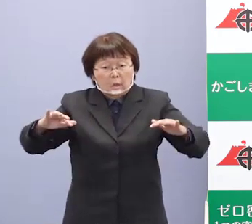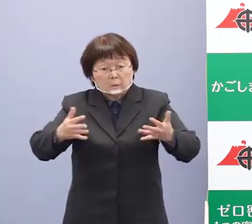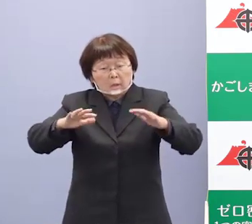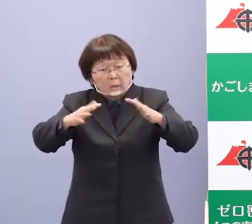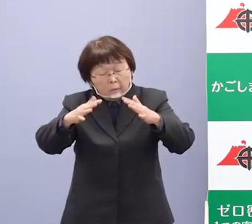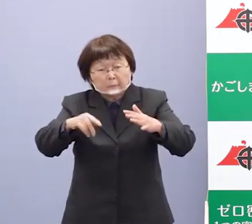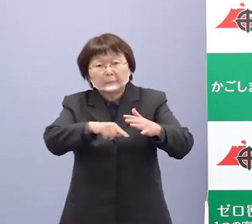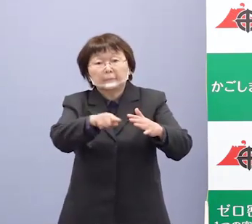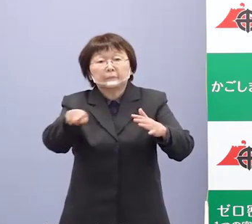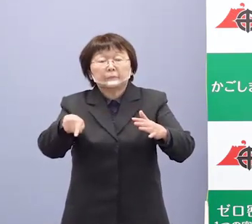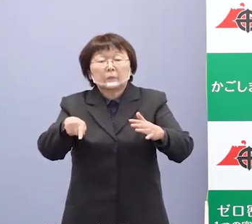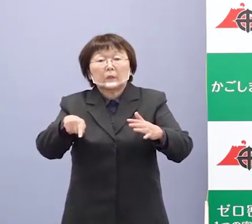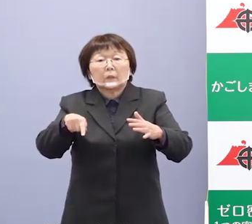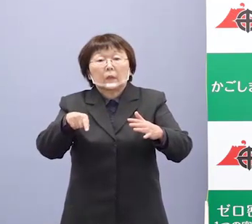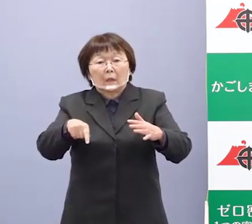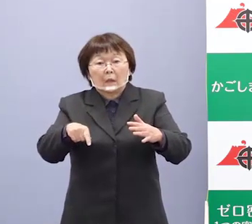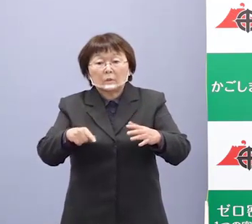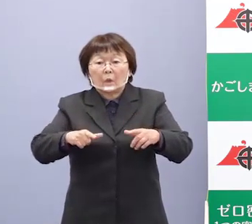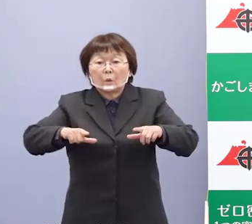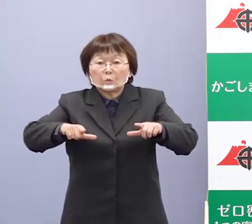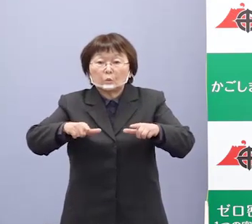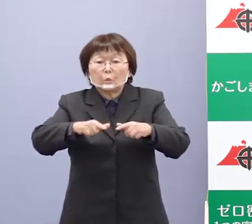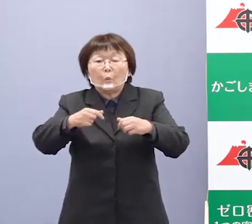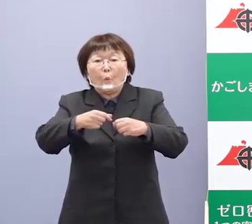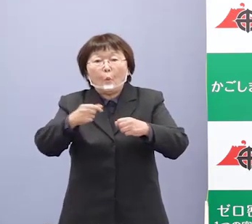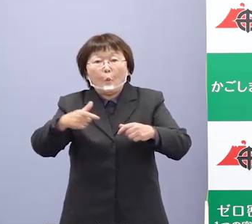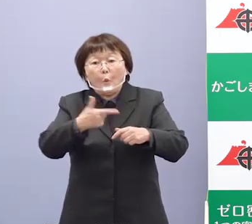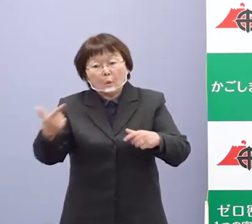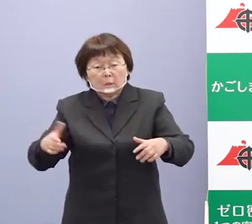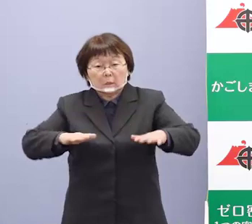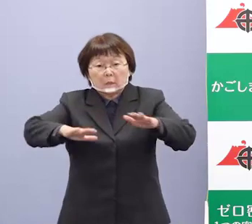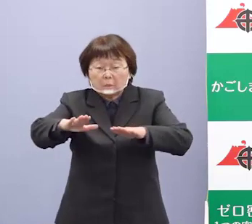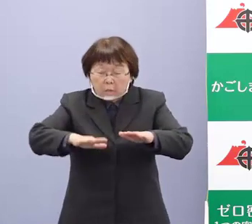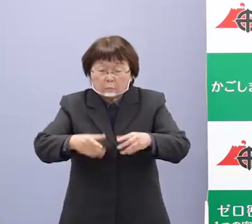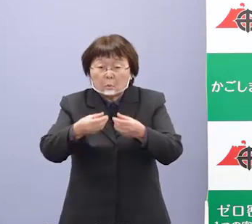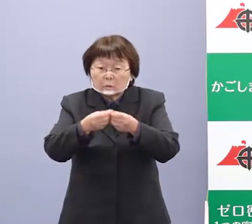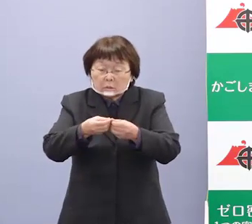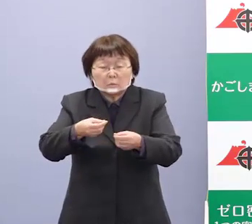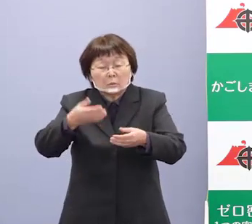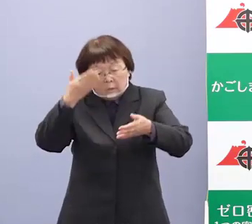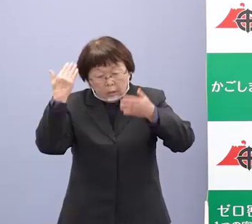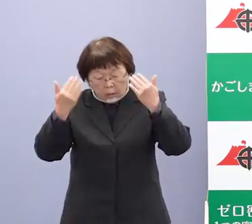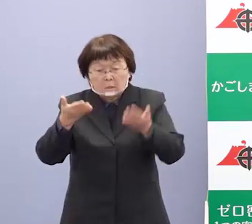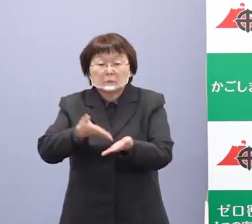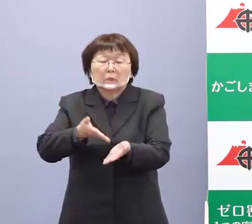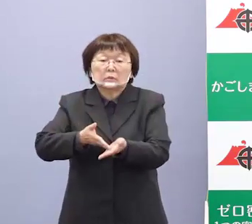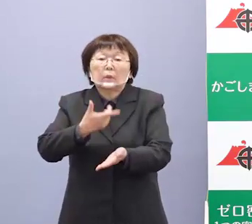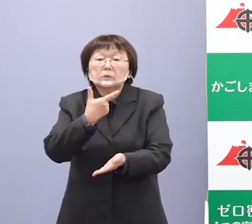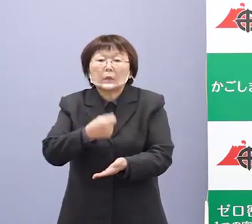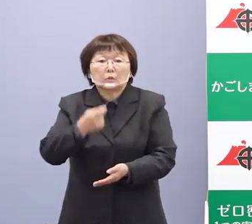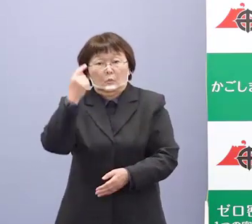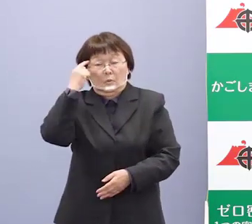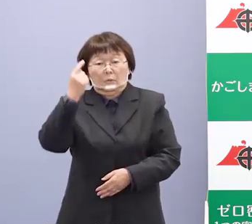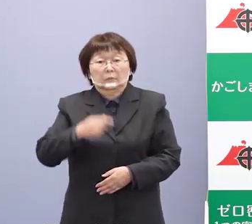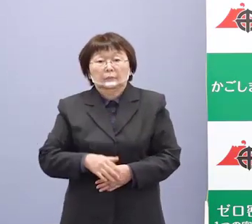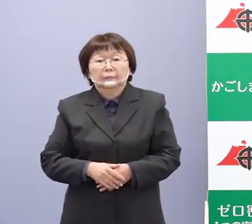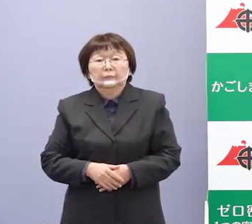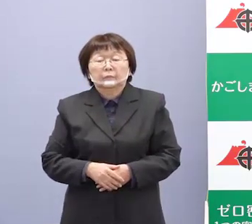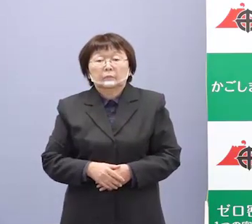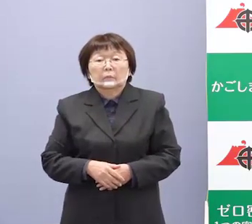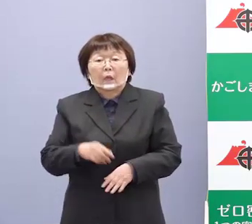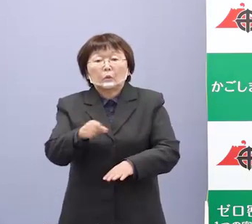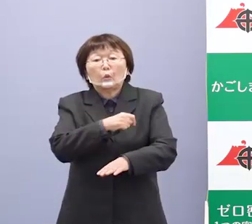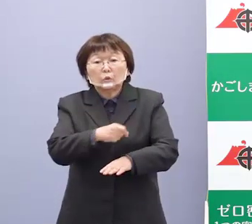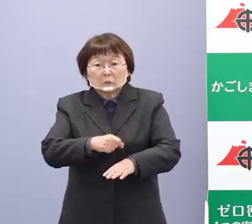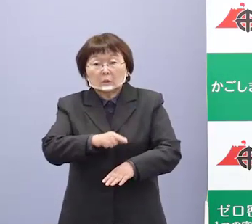さらにはこのグランドデザインの適合性についても丁寧にご説明をして 参りたいというふうに考えております。特にこのグ